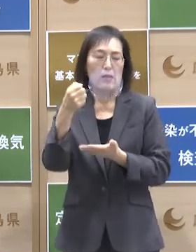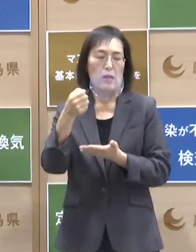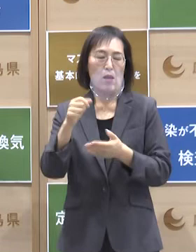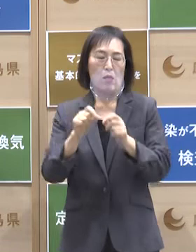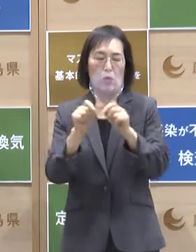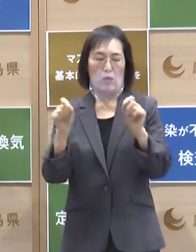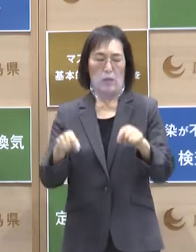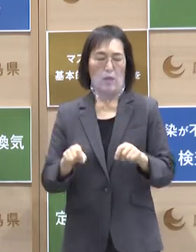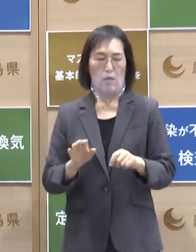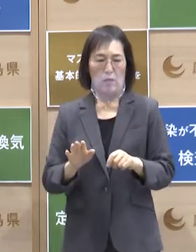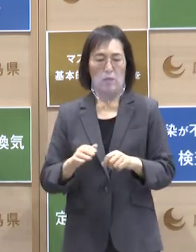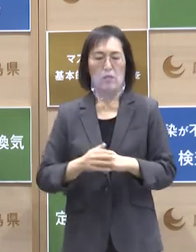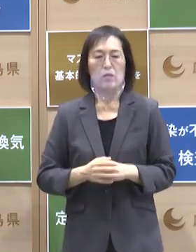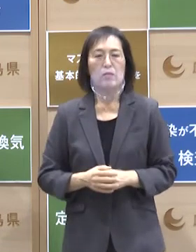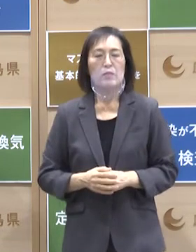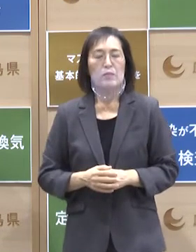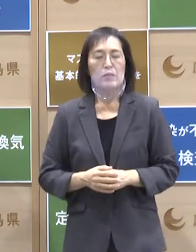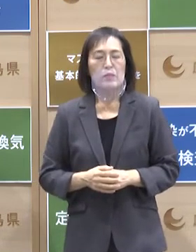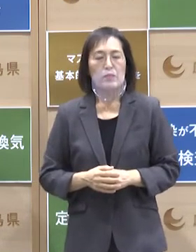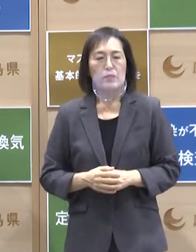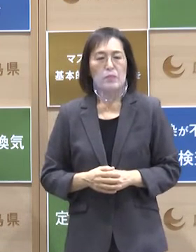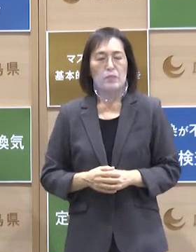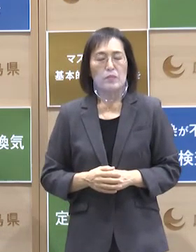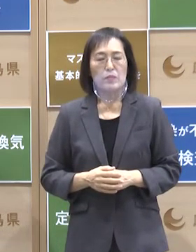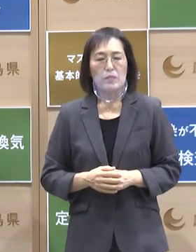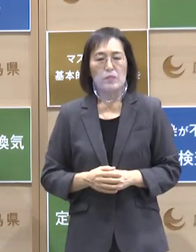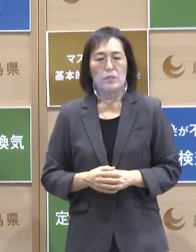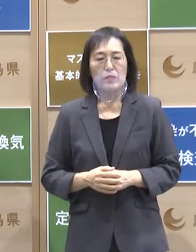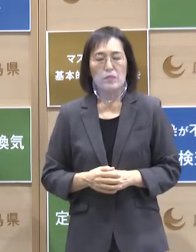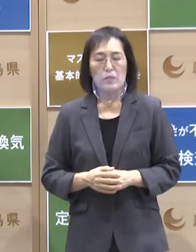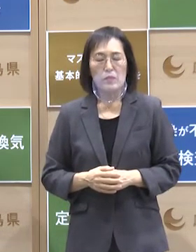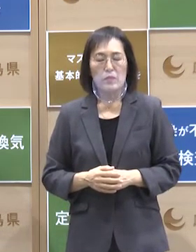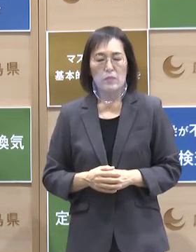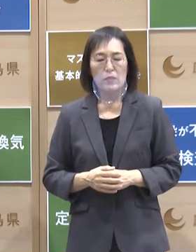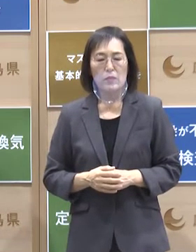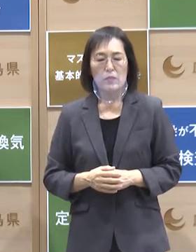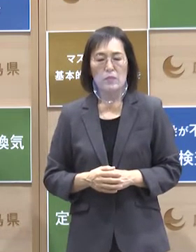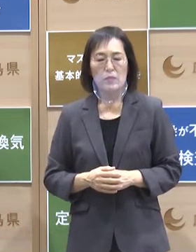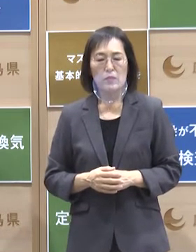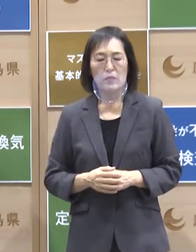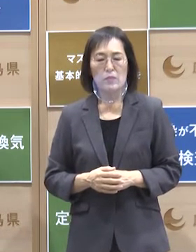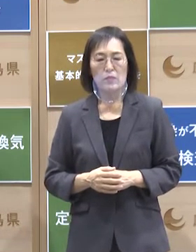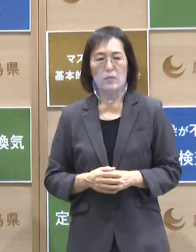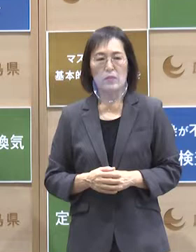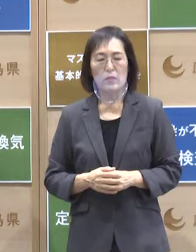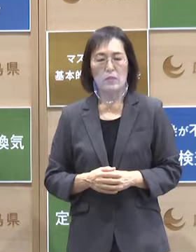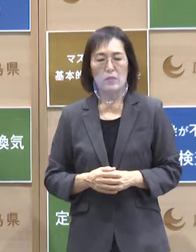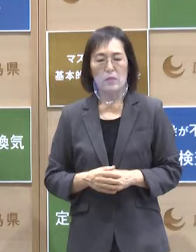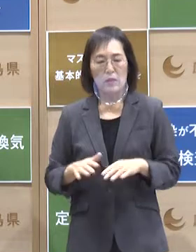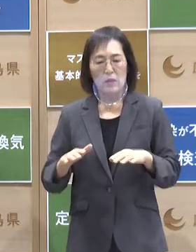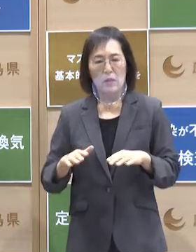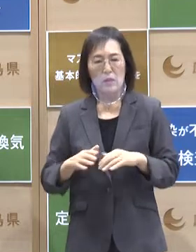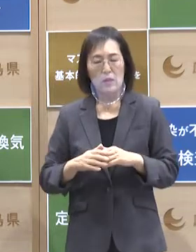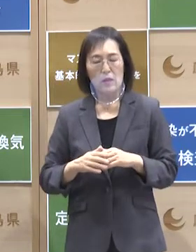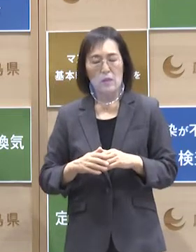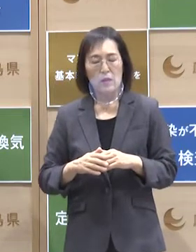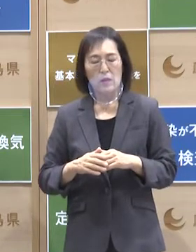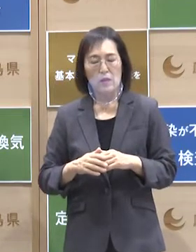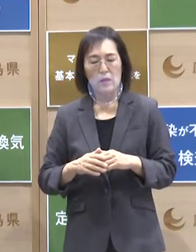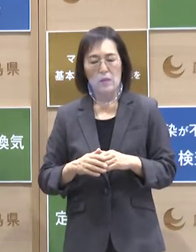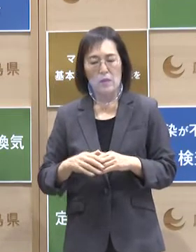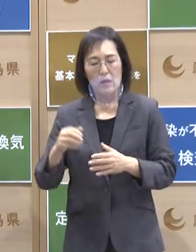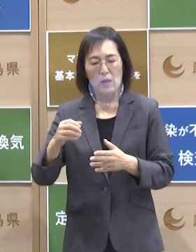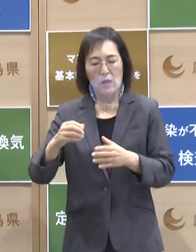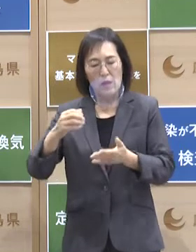をインセンティブとか、あるいはペナルティとして使うというのは、これはあってはならないことだと思